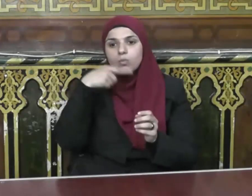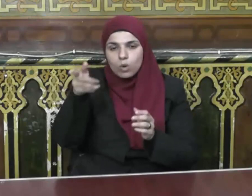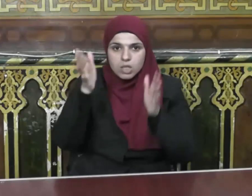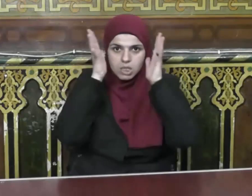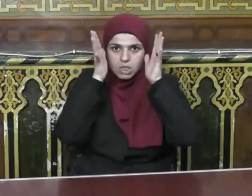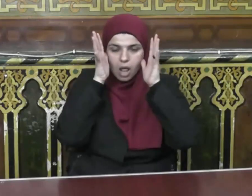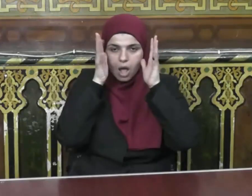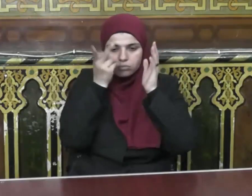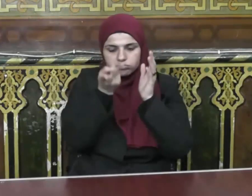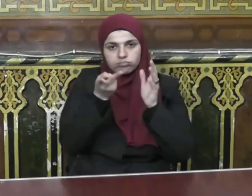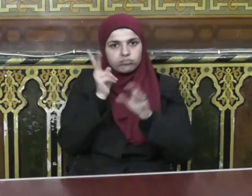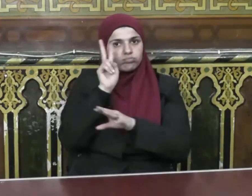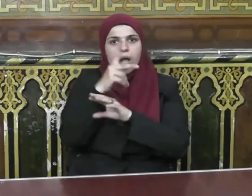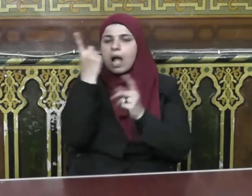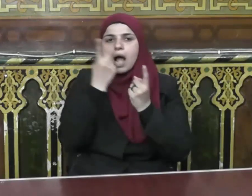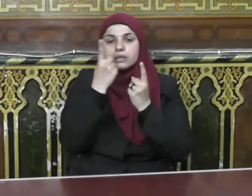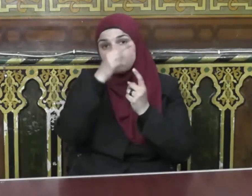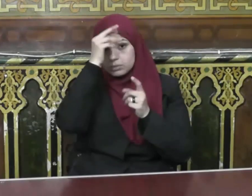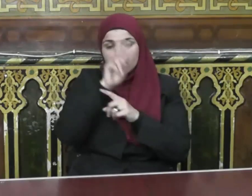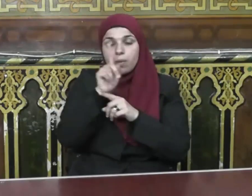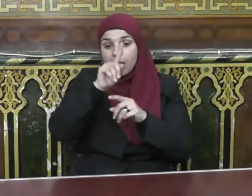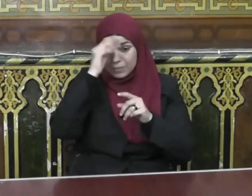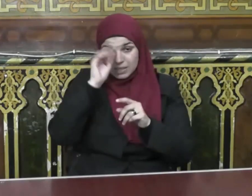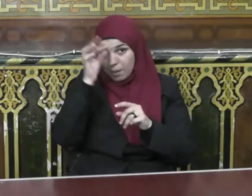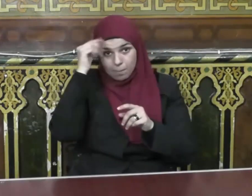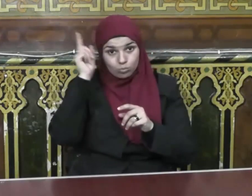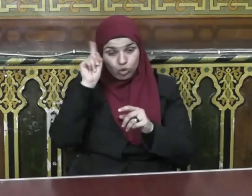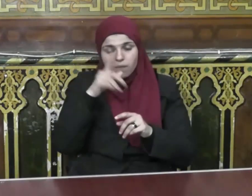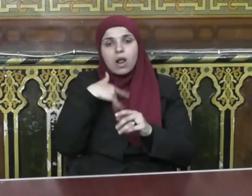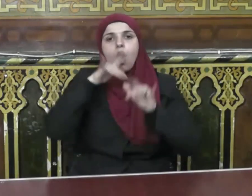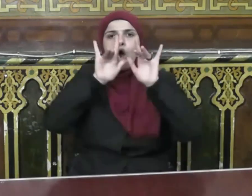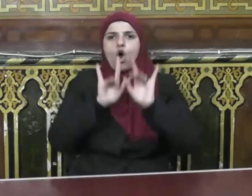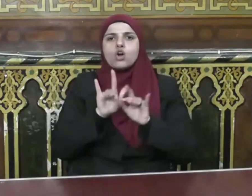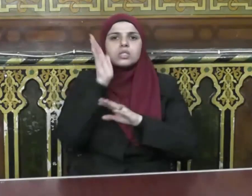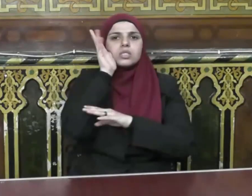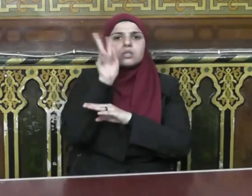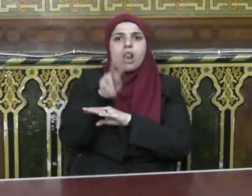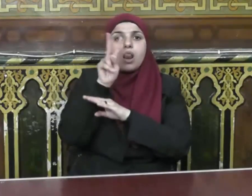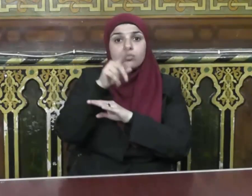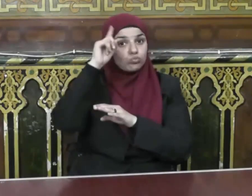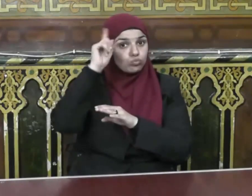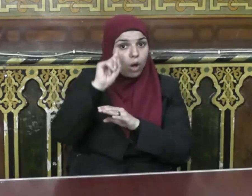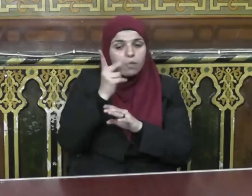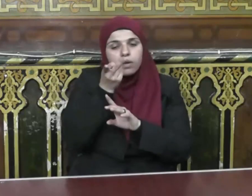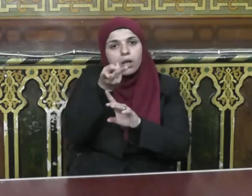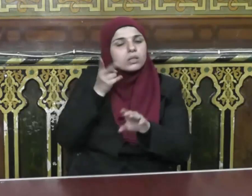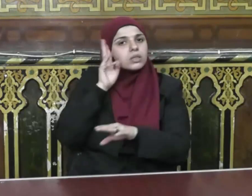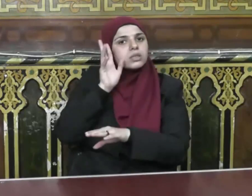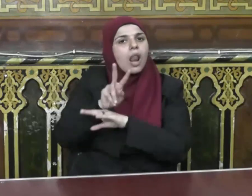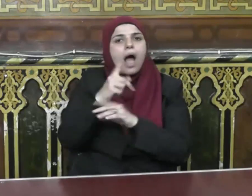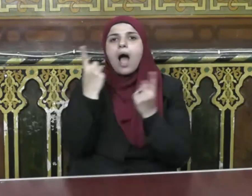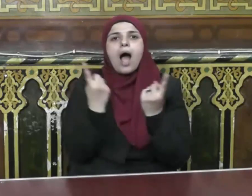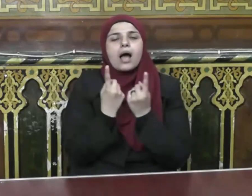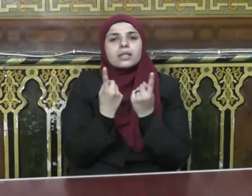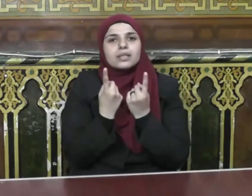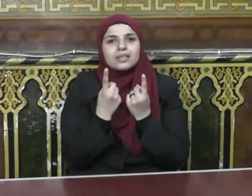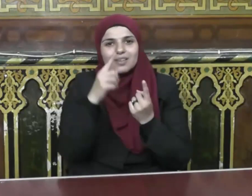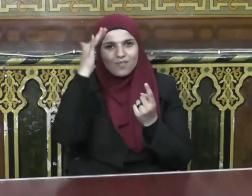قائما، فإن لم تستطع فقاعدا، فإن لم تستطع فعلى جنب. وقال صلى الله عليه